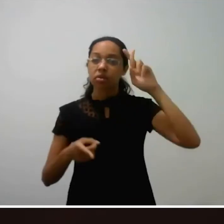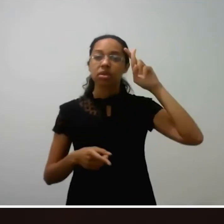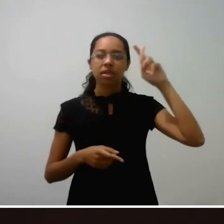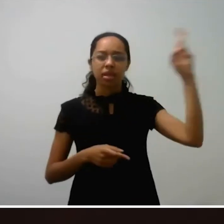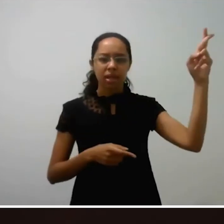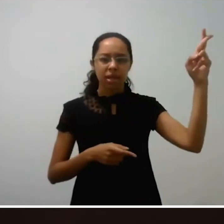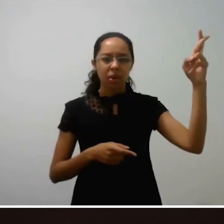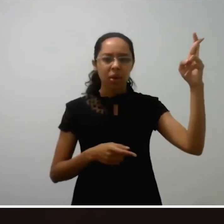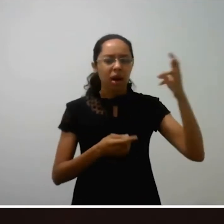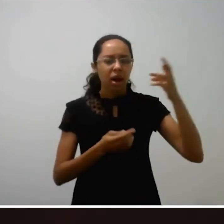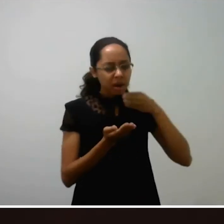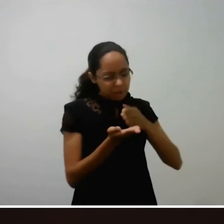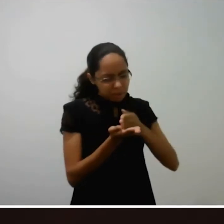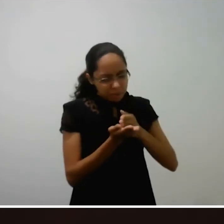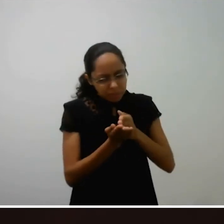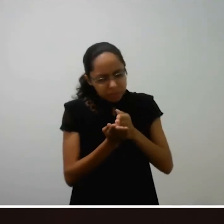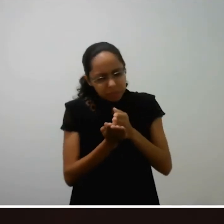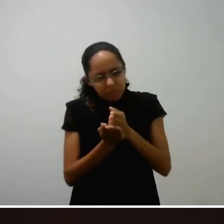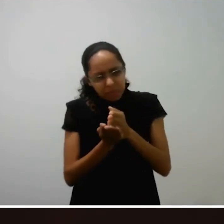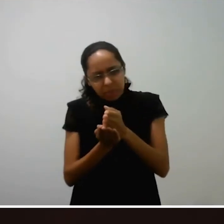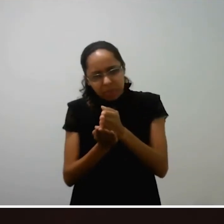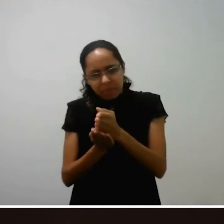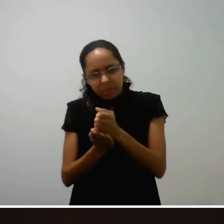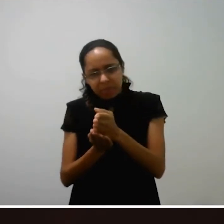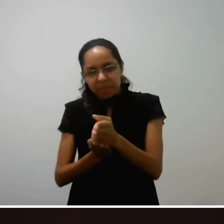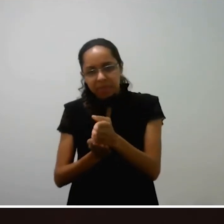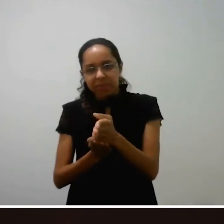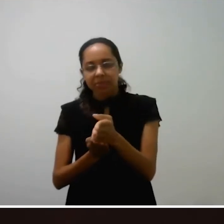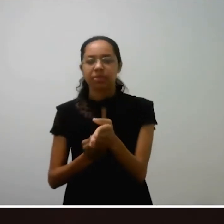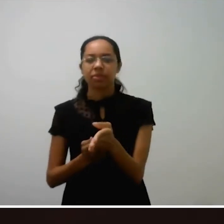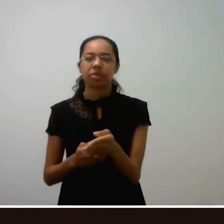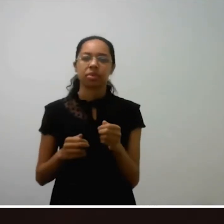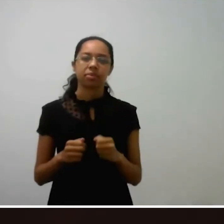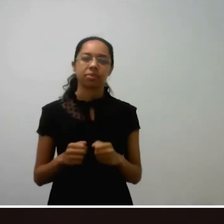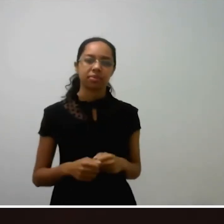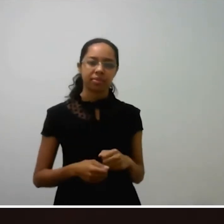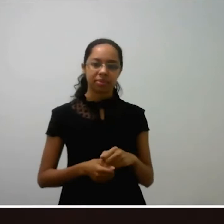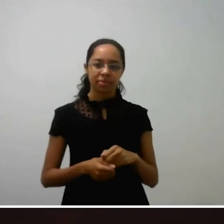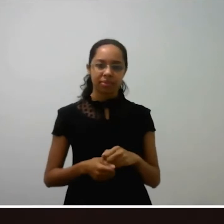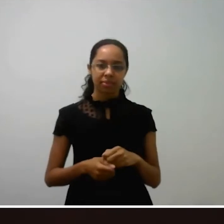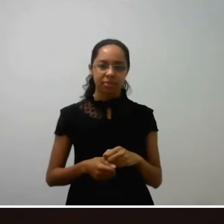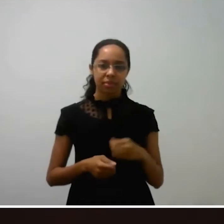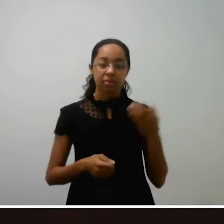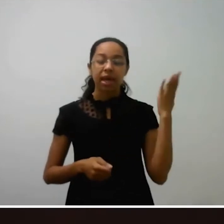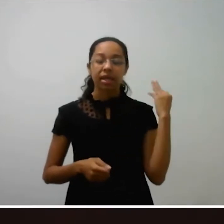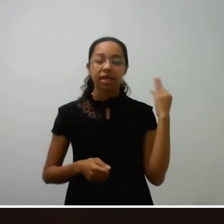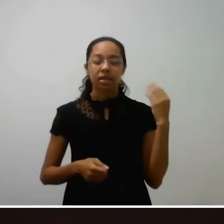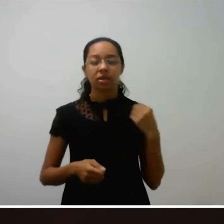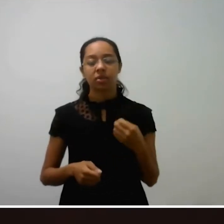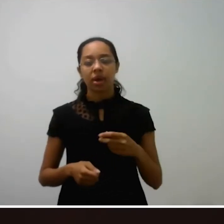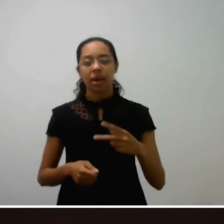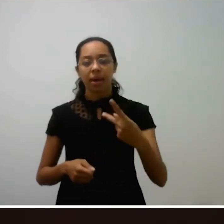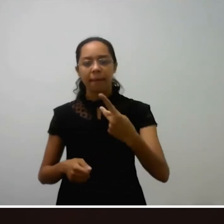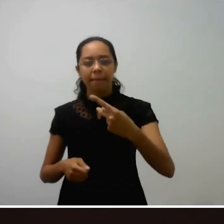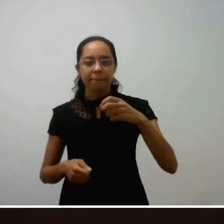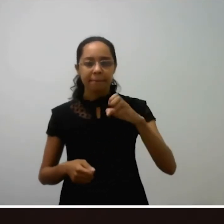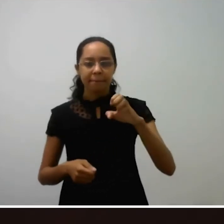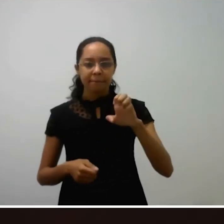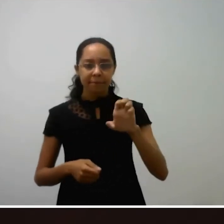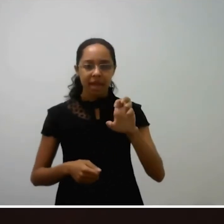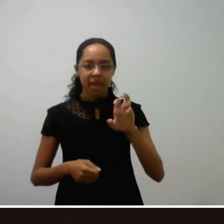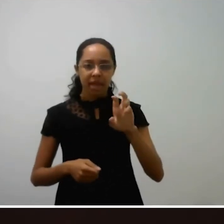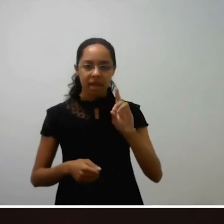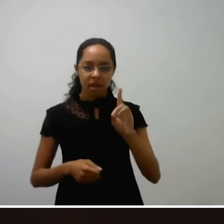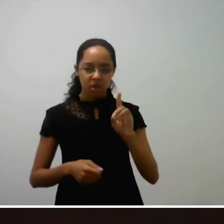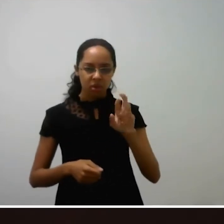E Pedro Valdo foi um homem grandemente usado para isso. Só que se você